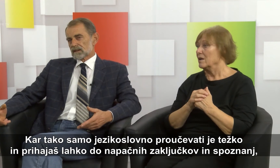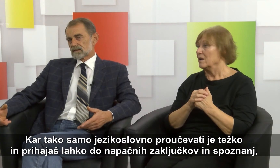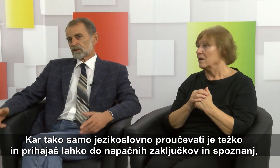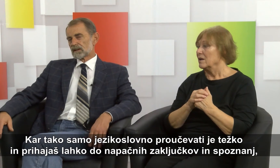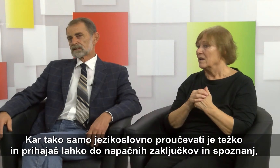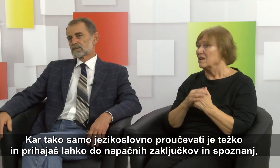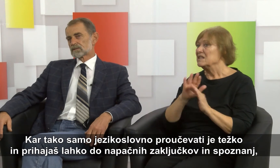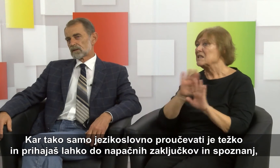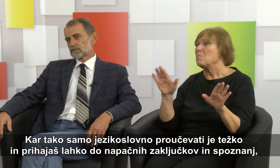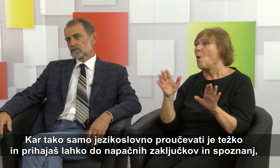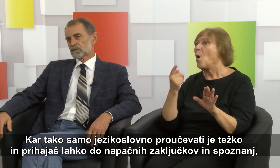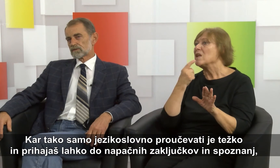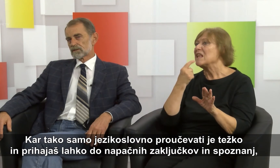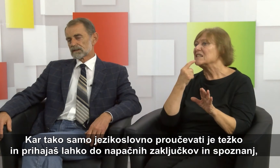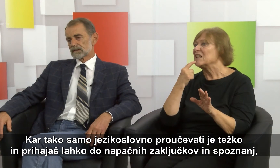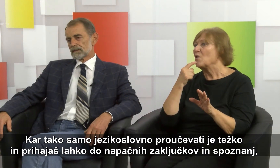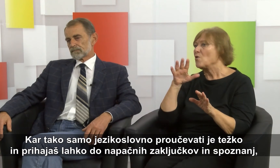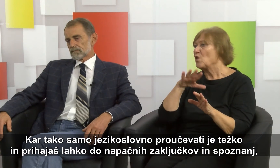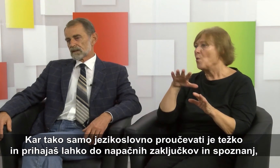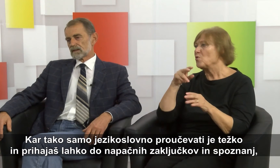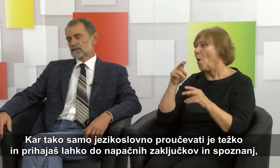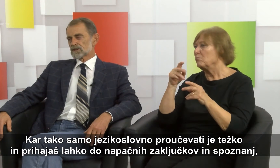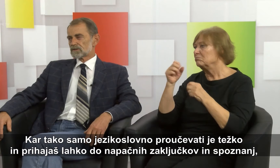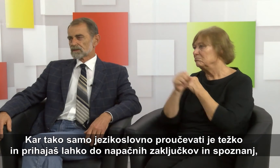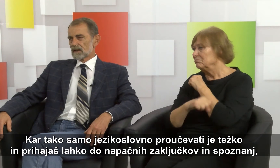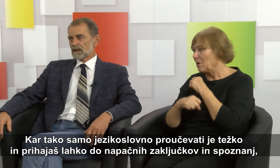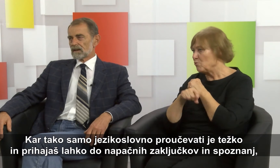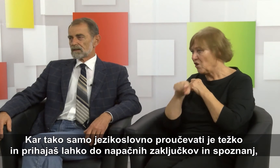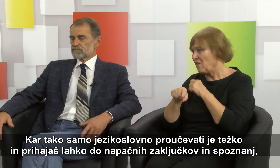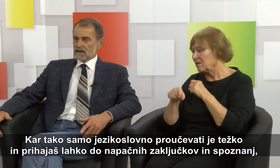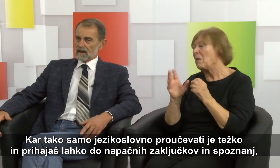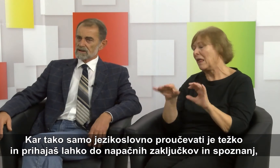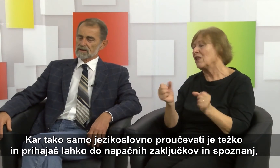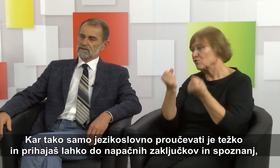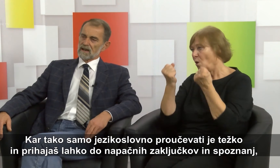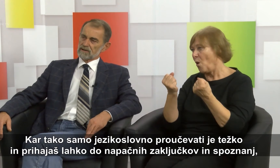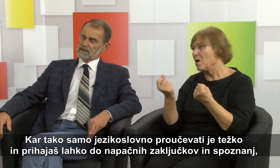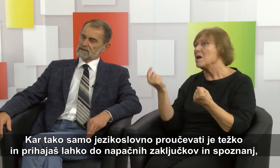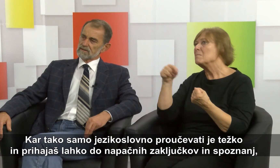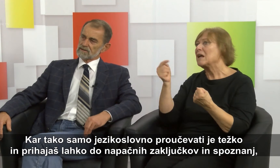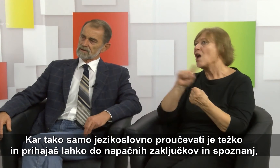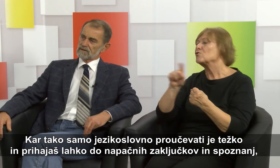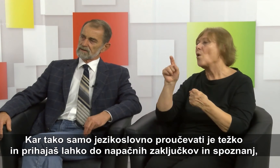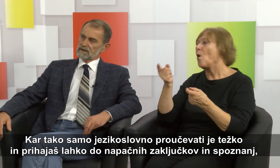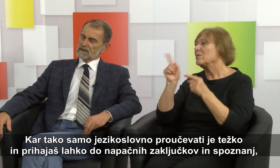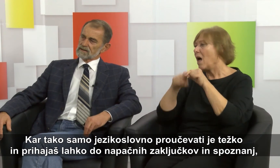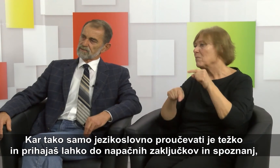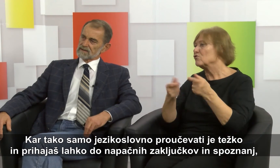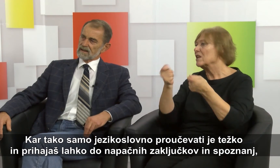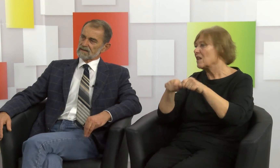samo jezikoslovno proučevati, je težko. Ne? Prihajaš lahko do napačnih zaključkov in spoznanj, ne?